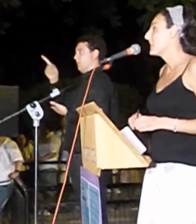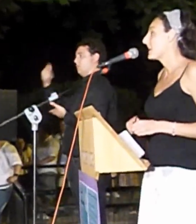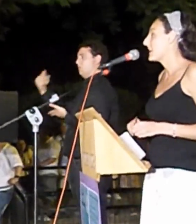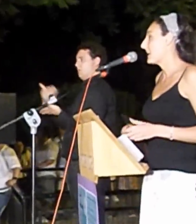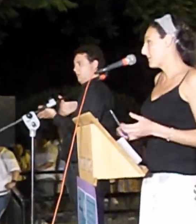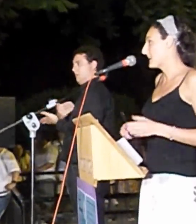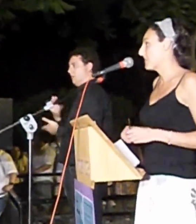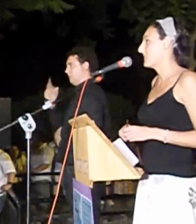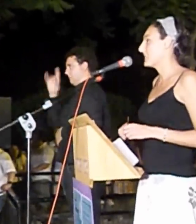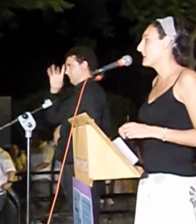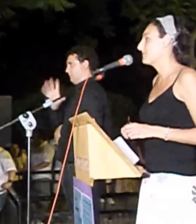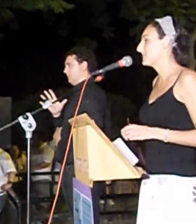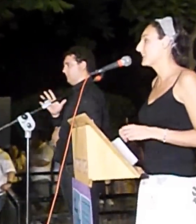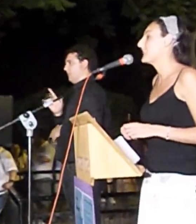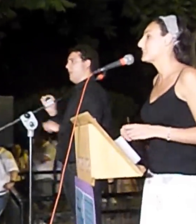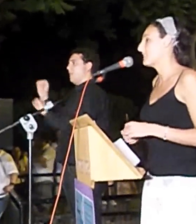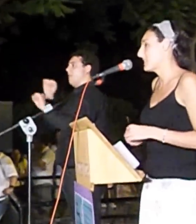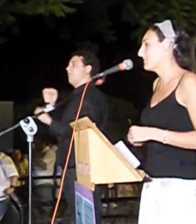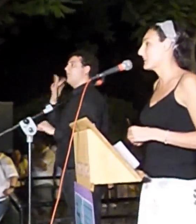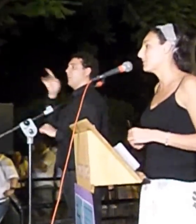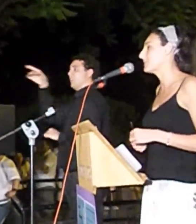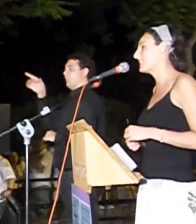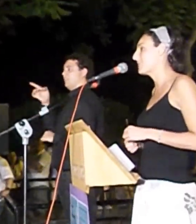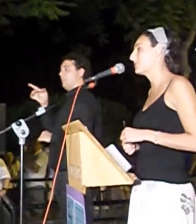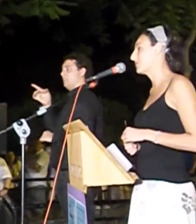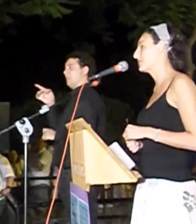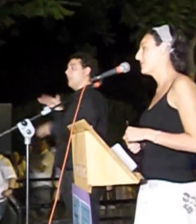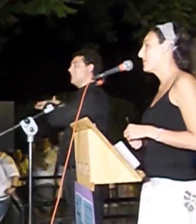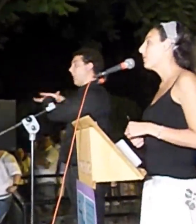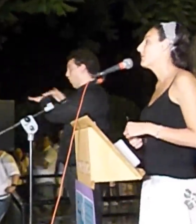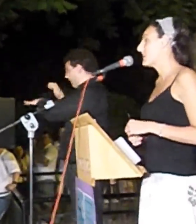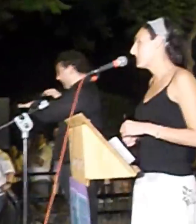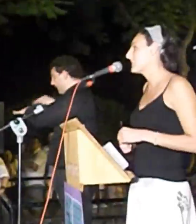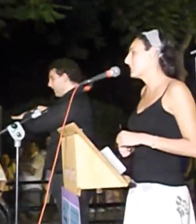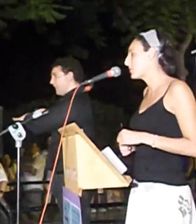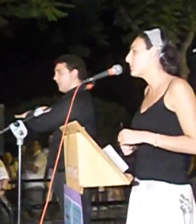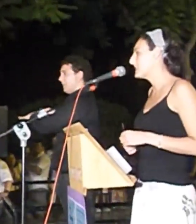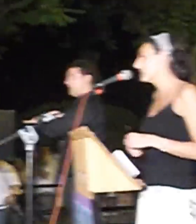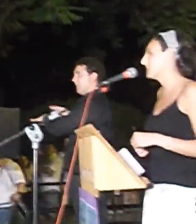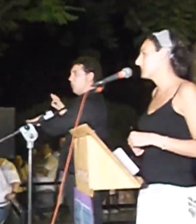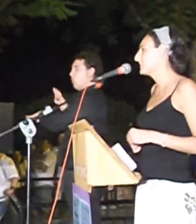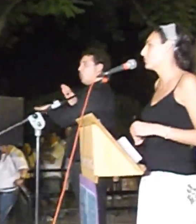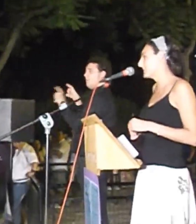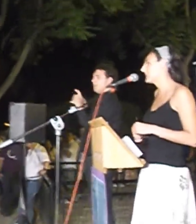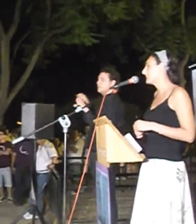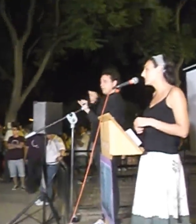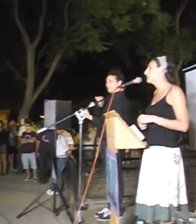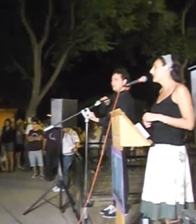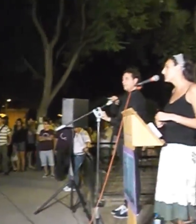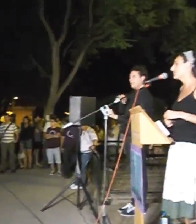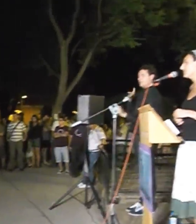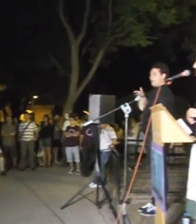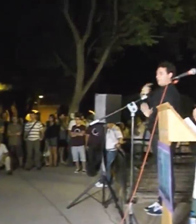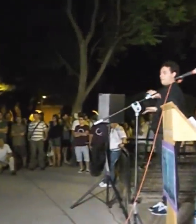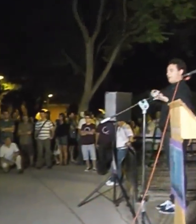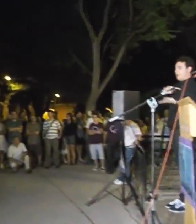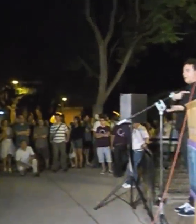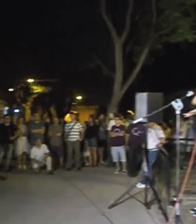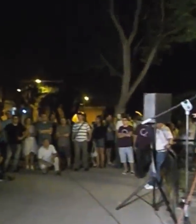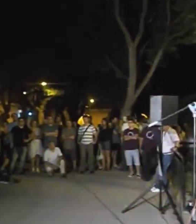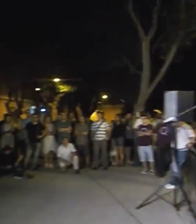eh A quién van a defender creéis que van a defender a los Estados o van a defender a las compañías que son las que les están